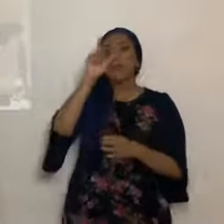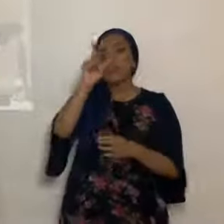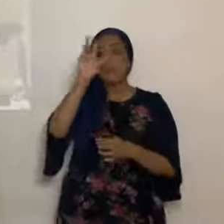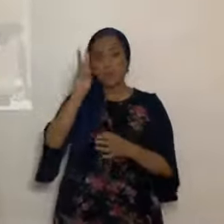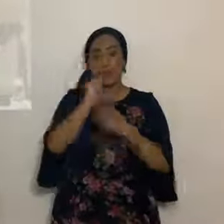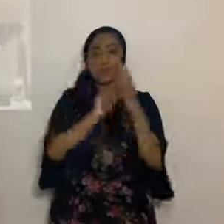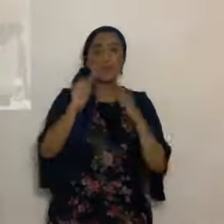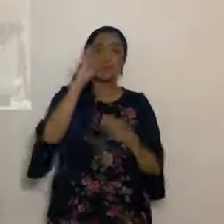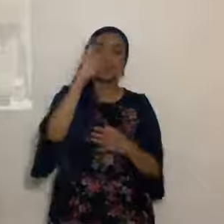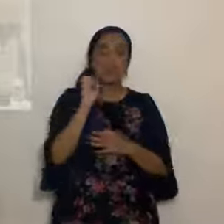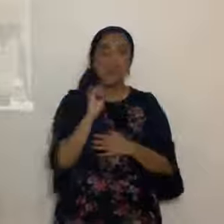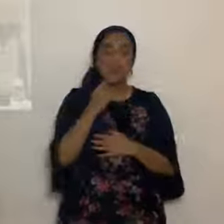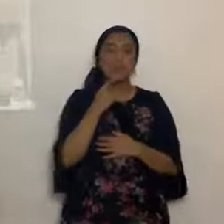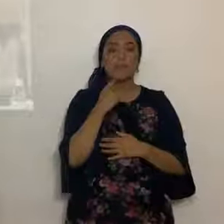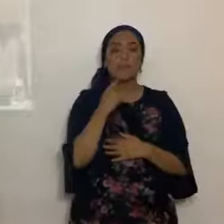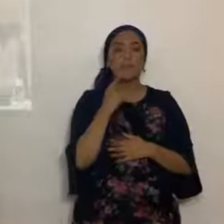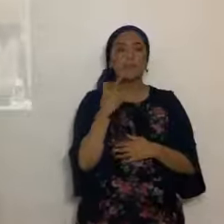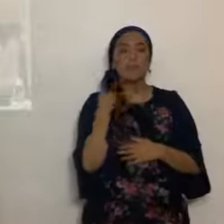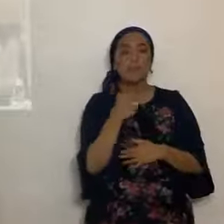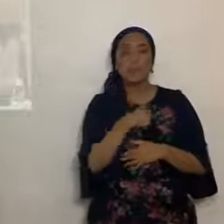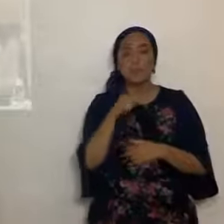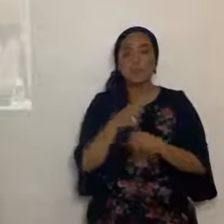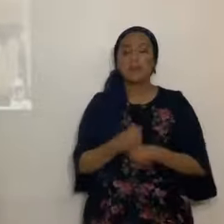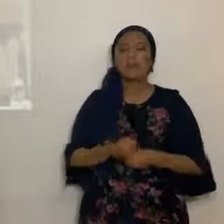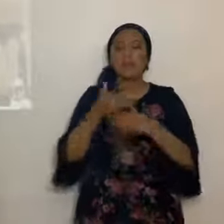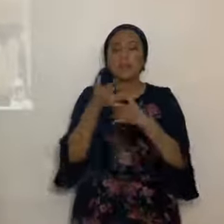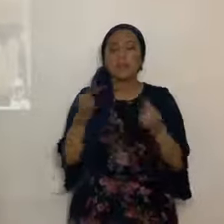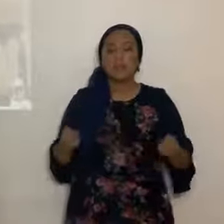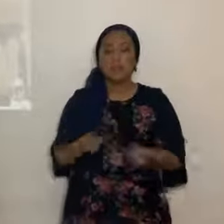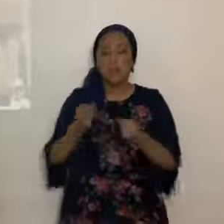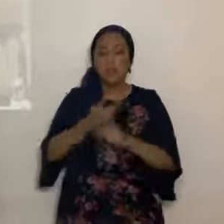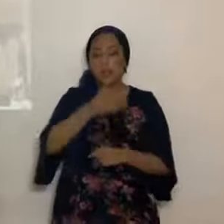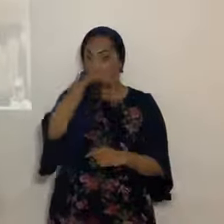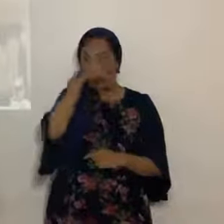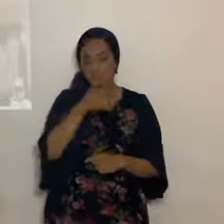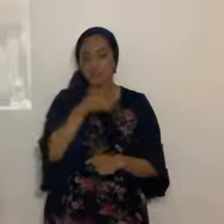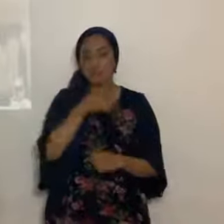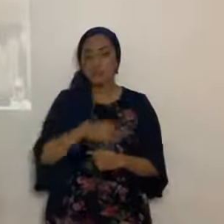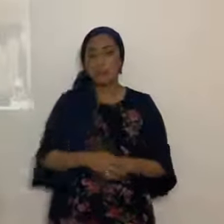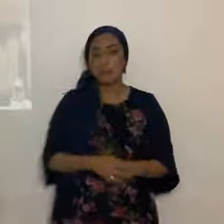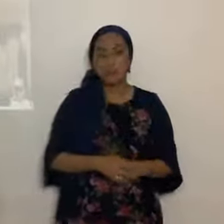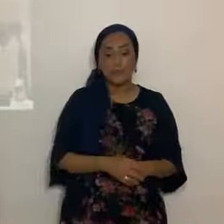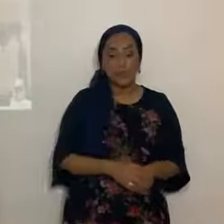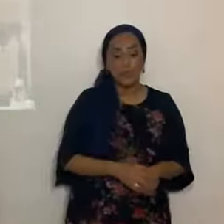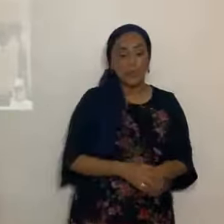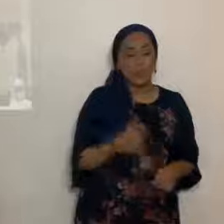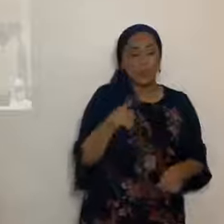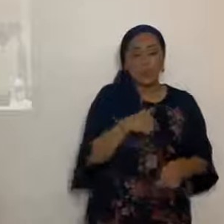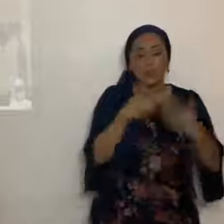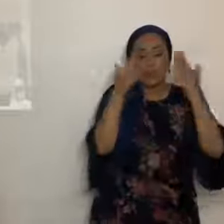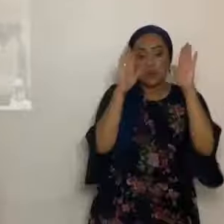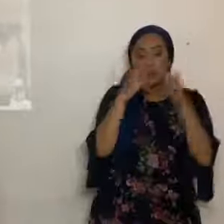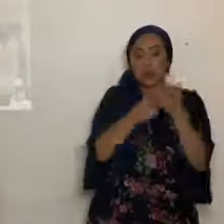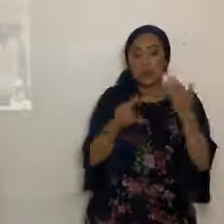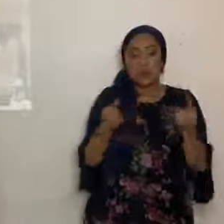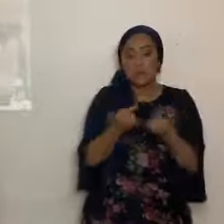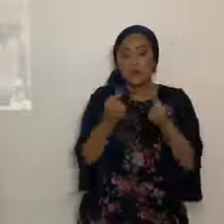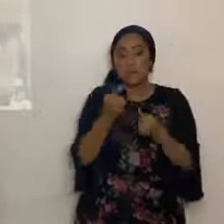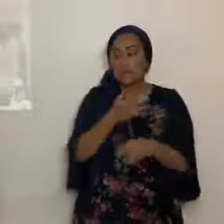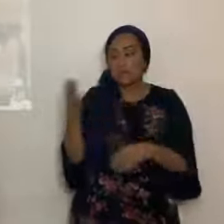verso 40, dice que tenemos que confesar los pecados de nuestros padres. No sabemos qué pecados cometieron,